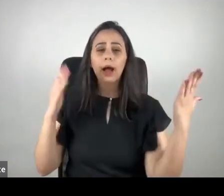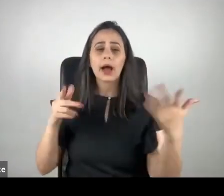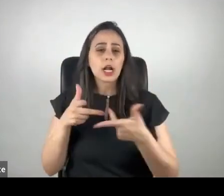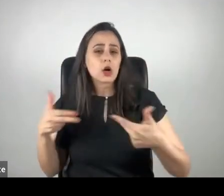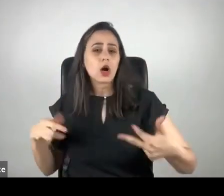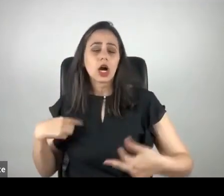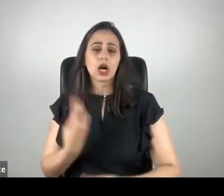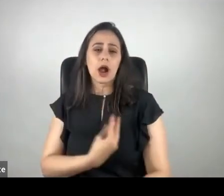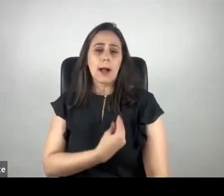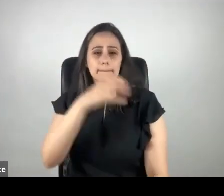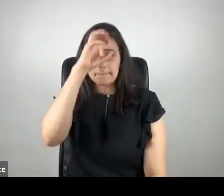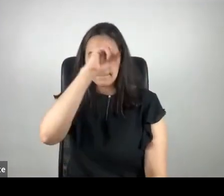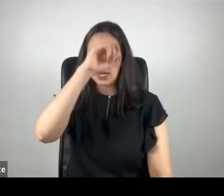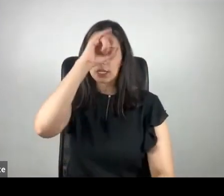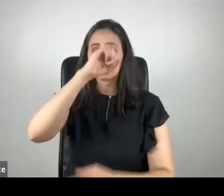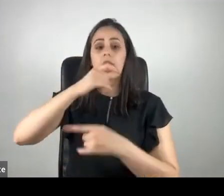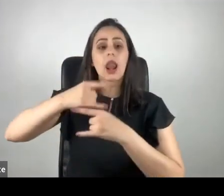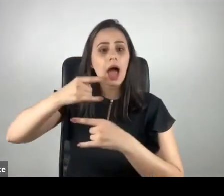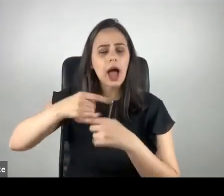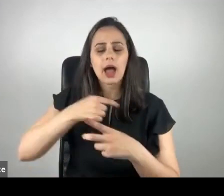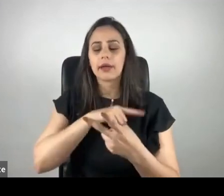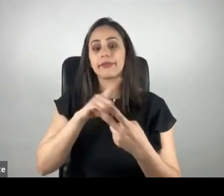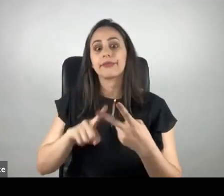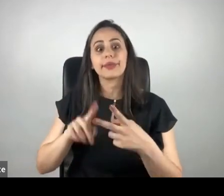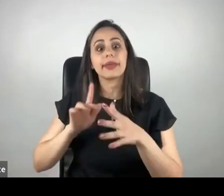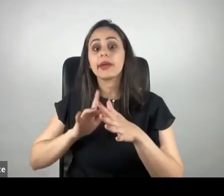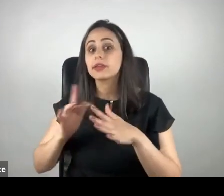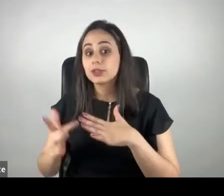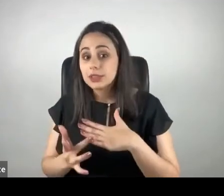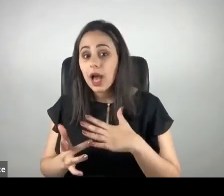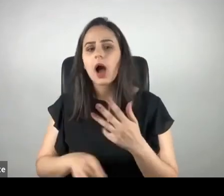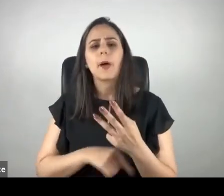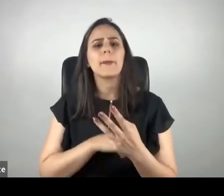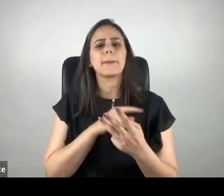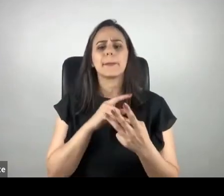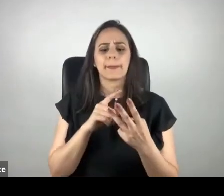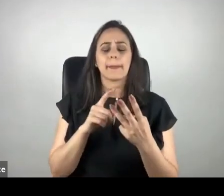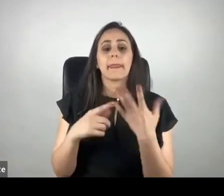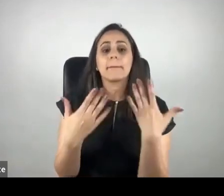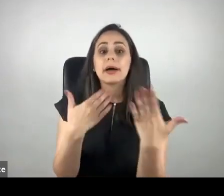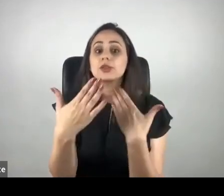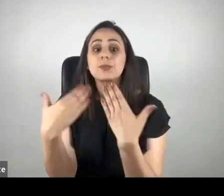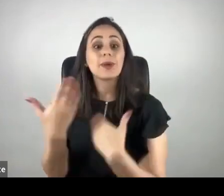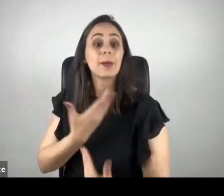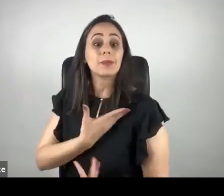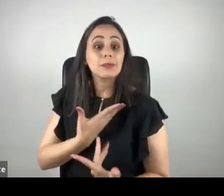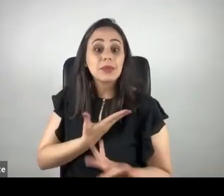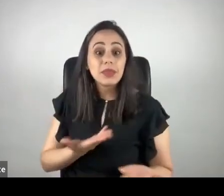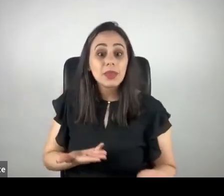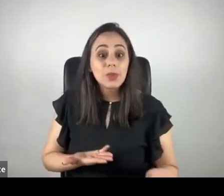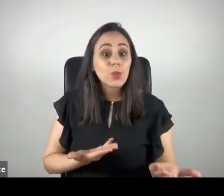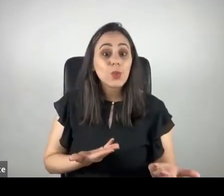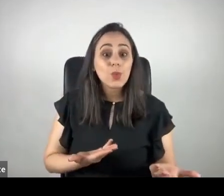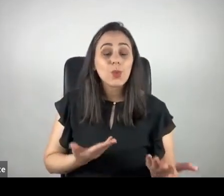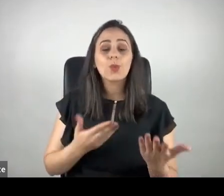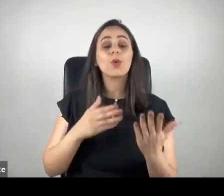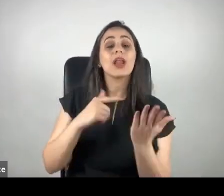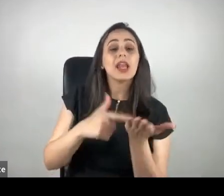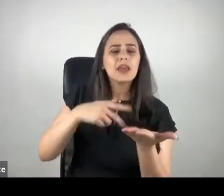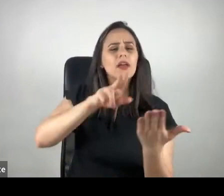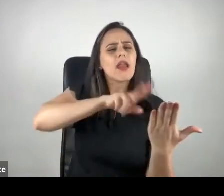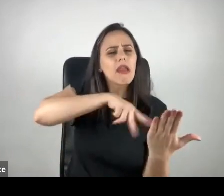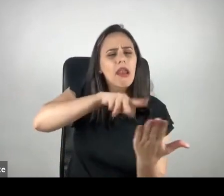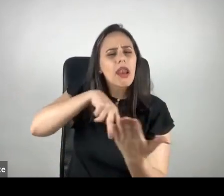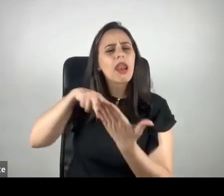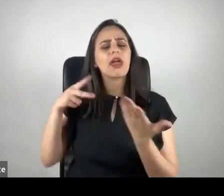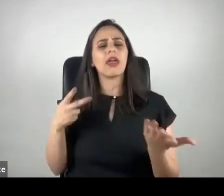aprende em live, nas redes sociais, nos bate-papos com os amigos, lendo livros.